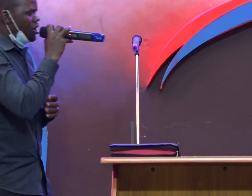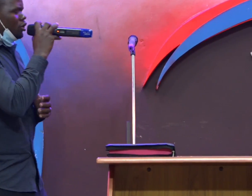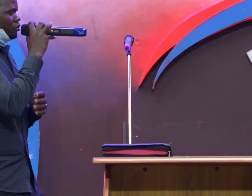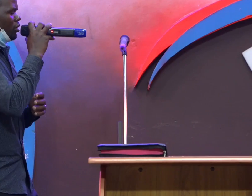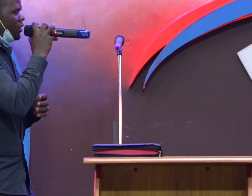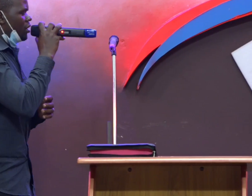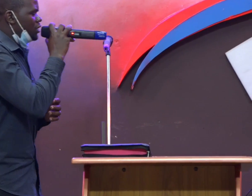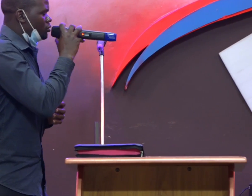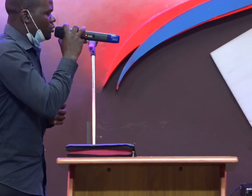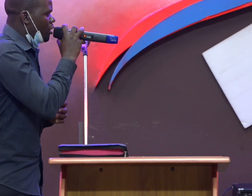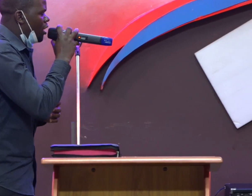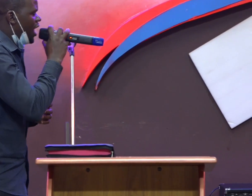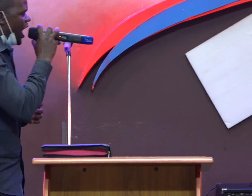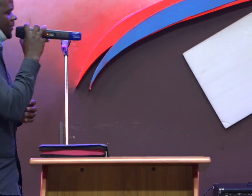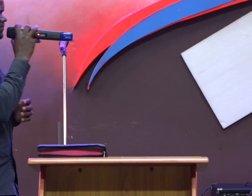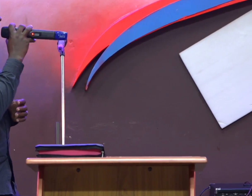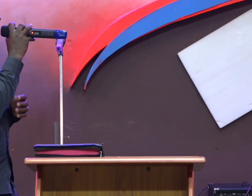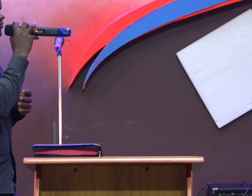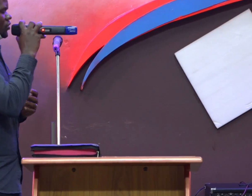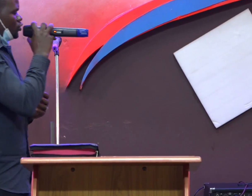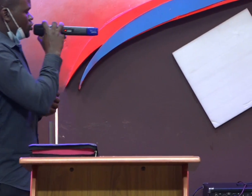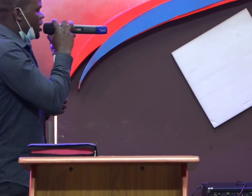tukulindirire, tukuli wanonga tukukola.